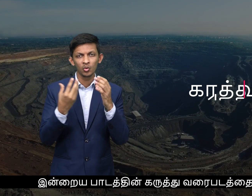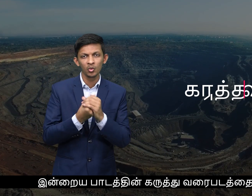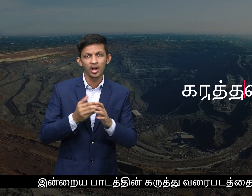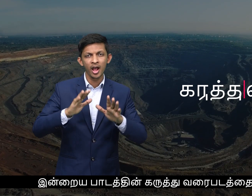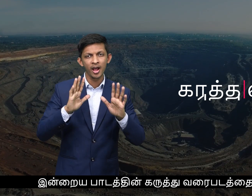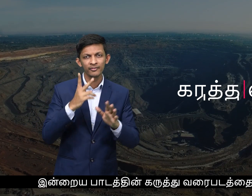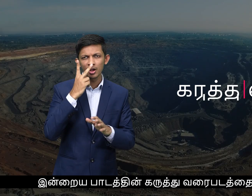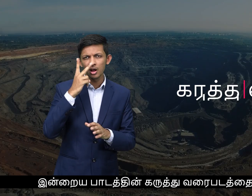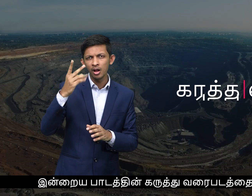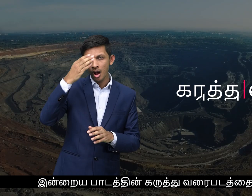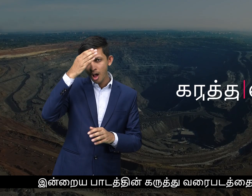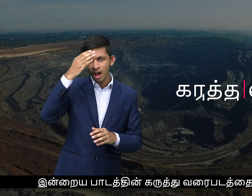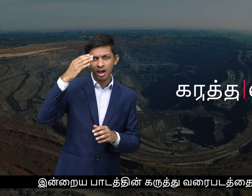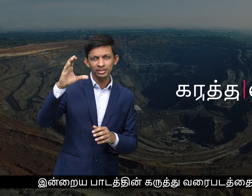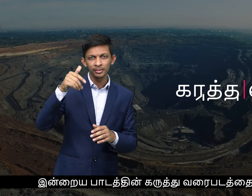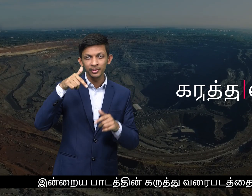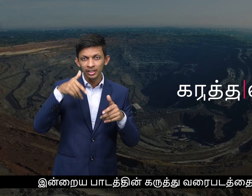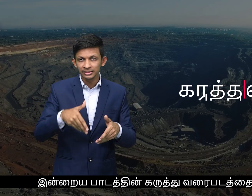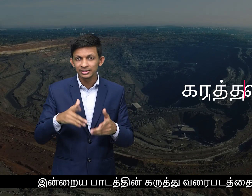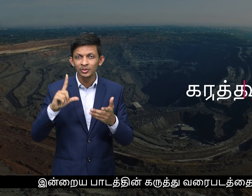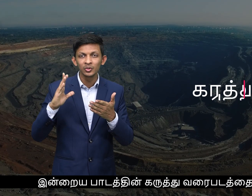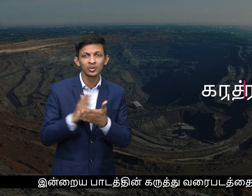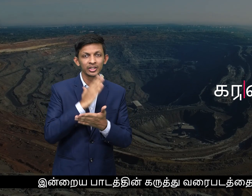கருத்து வரைபடத்தை பார்ப்போம்.